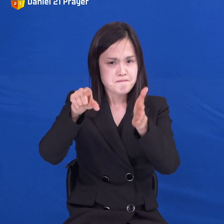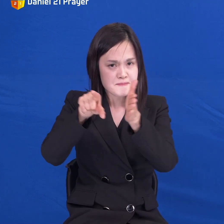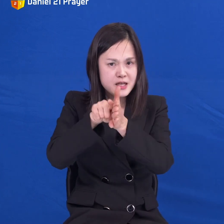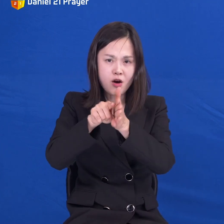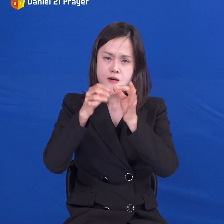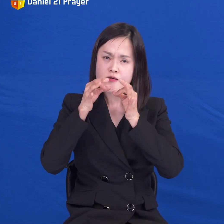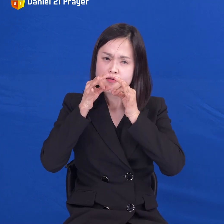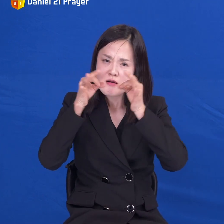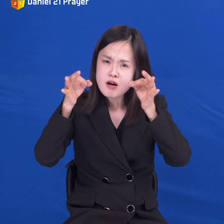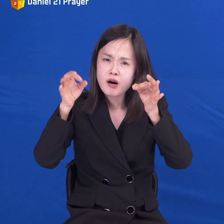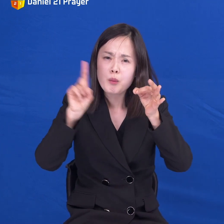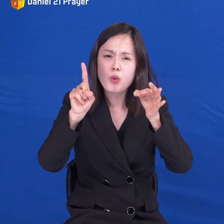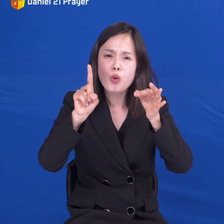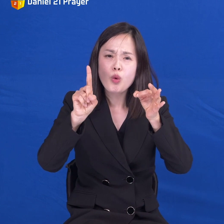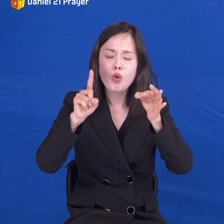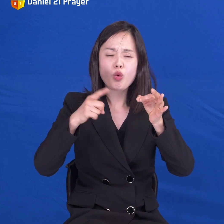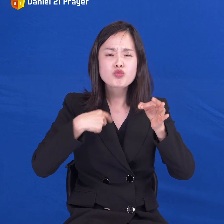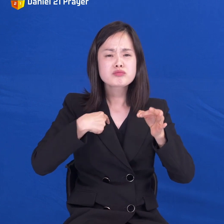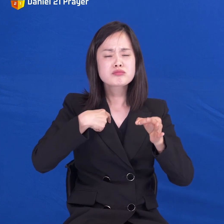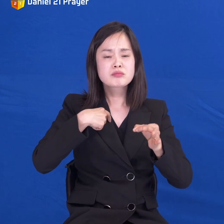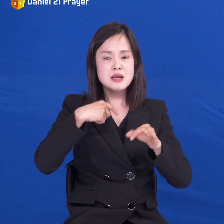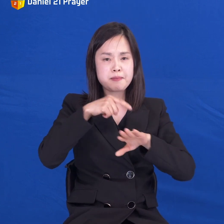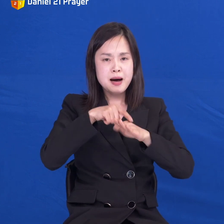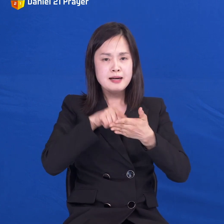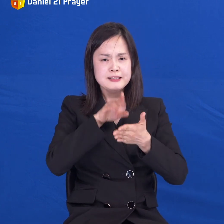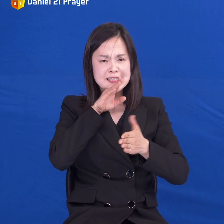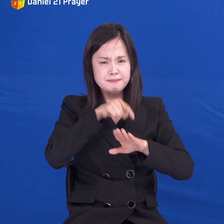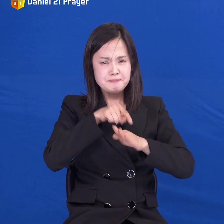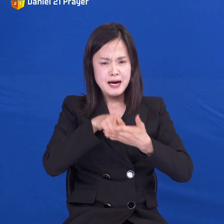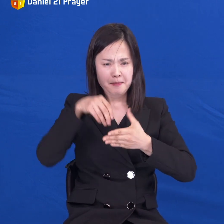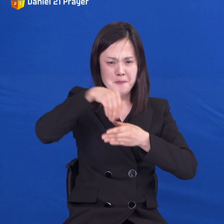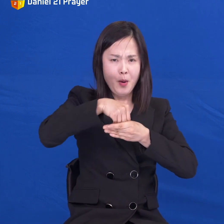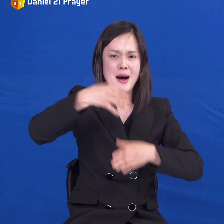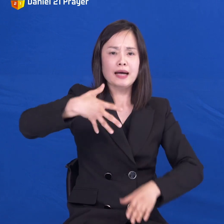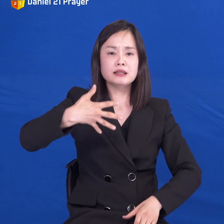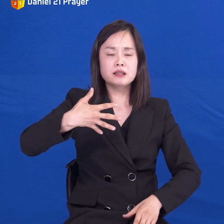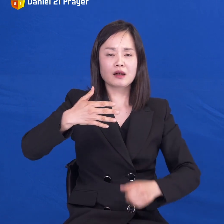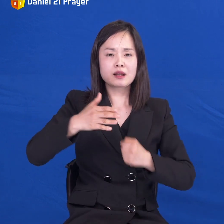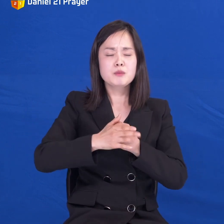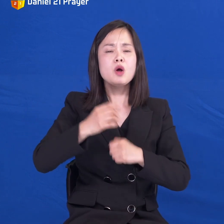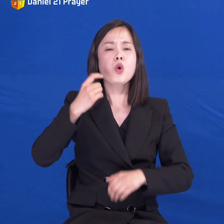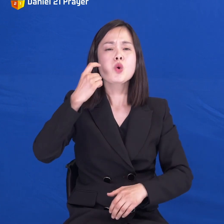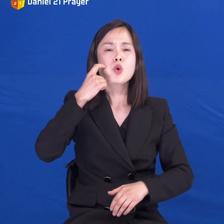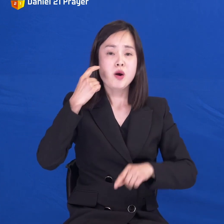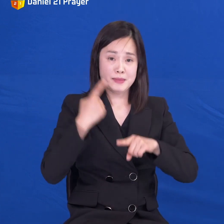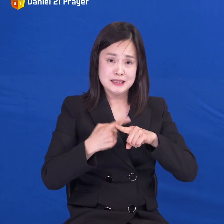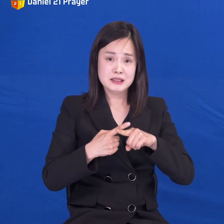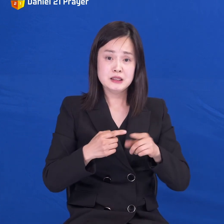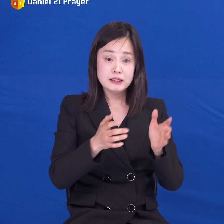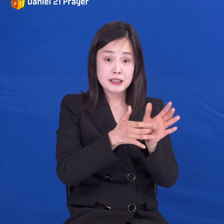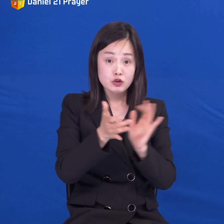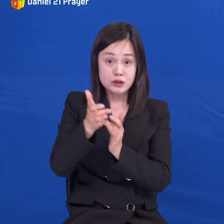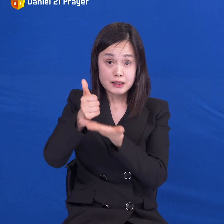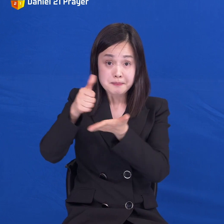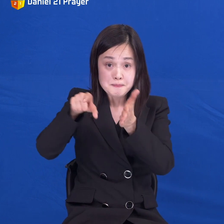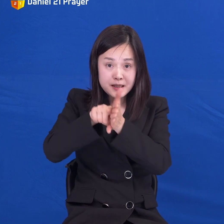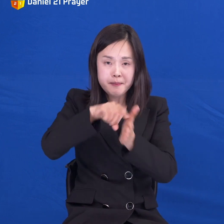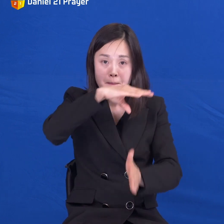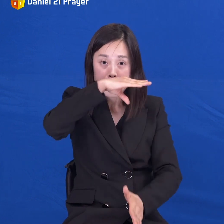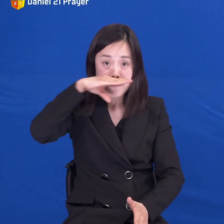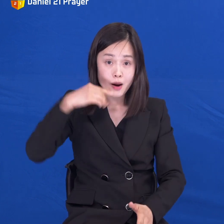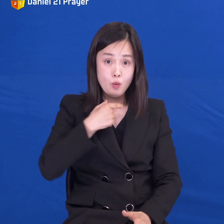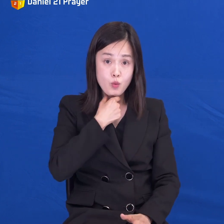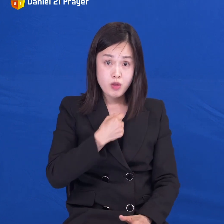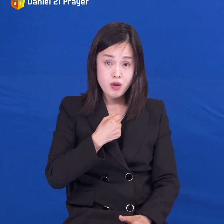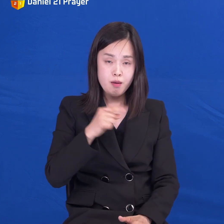흉내만 냈습니다. 마음을 담지 않았습니다. 여러분, 예수는 그렇게 믿는 것이 아니고 여러분 마음으로